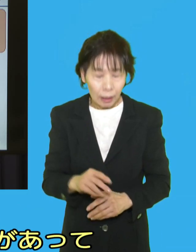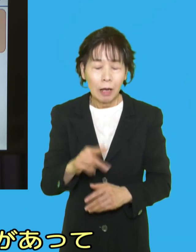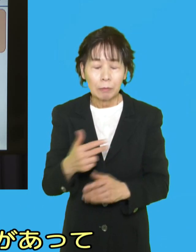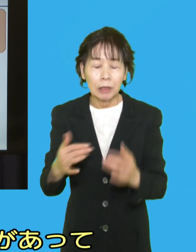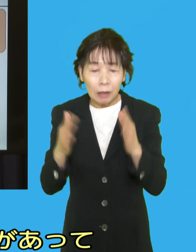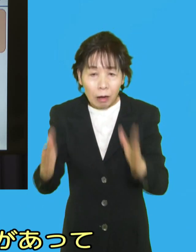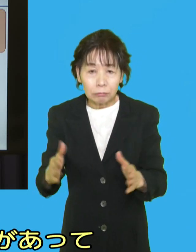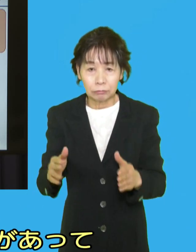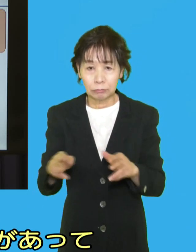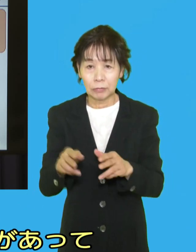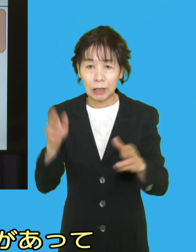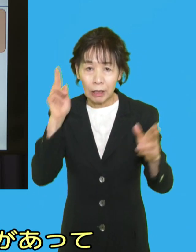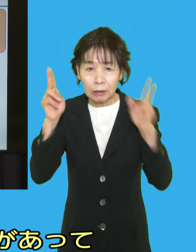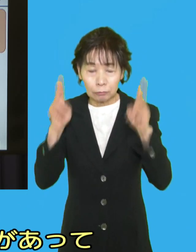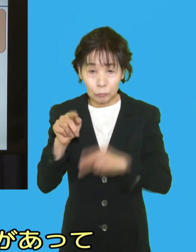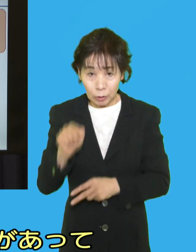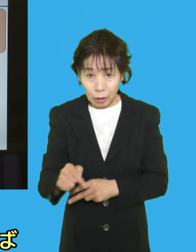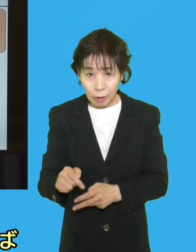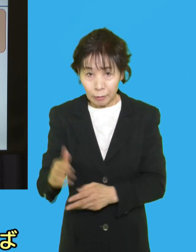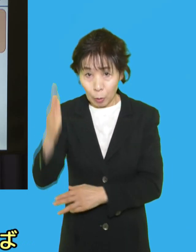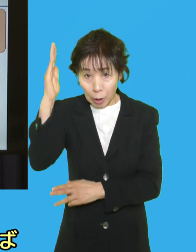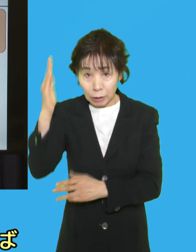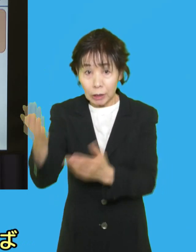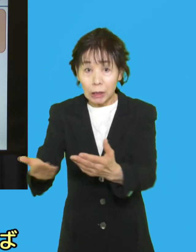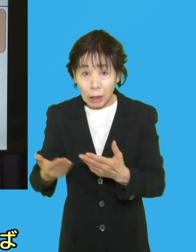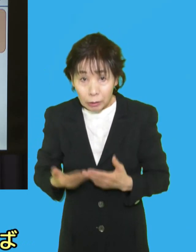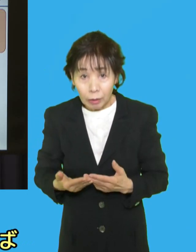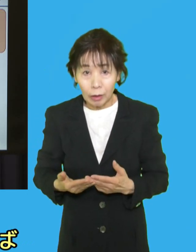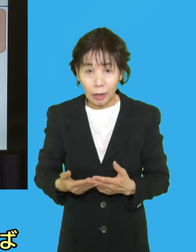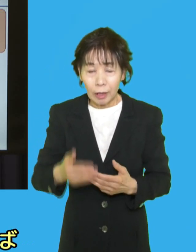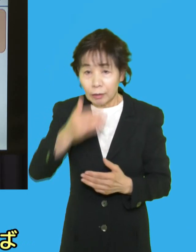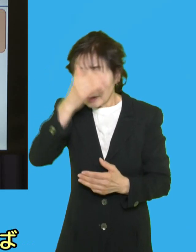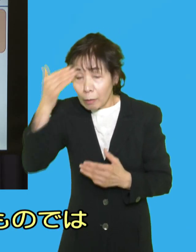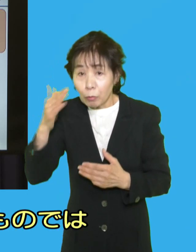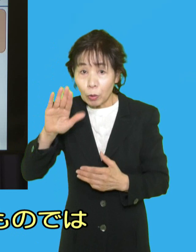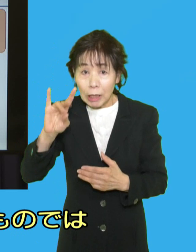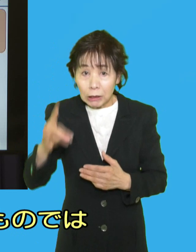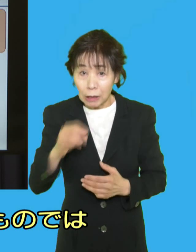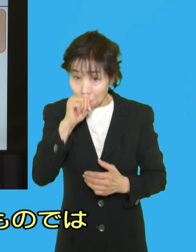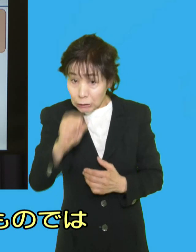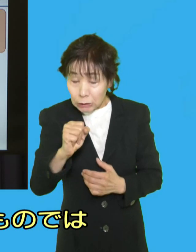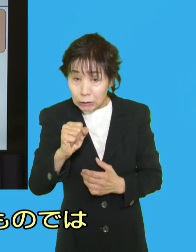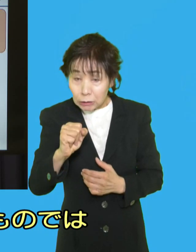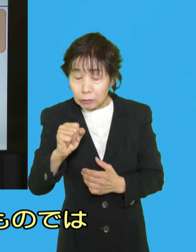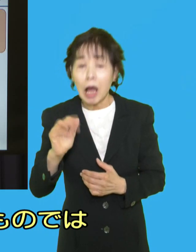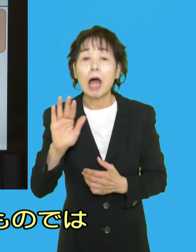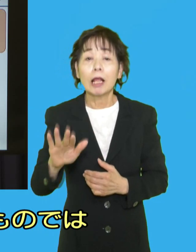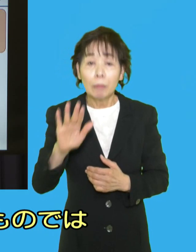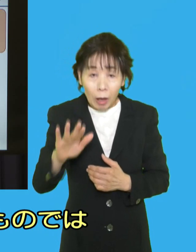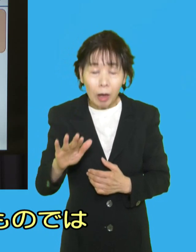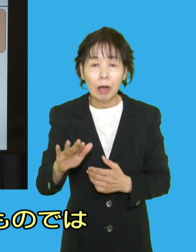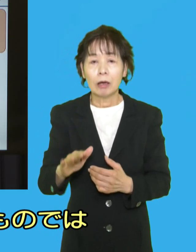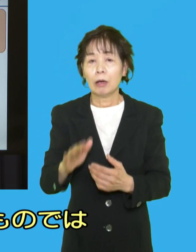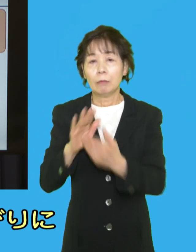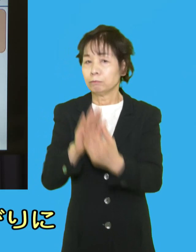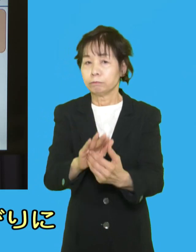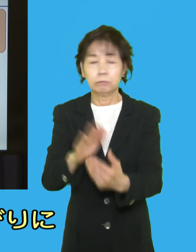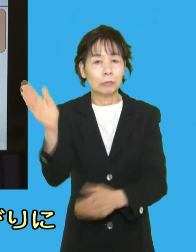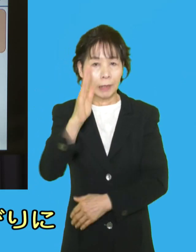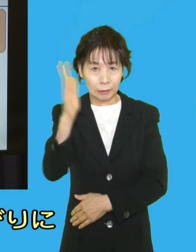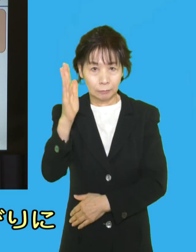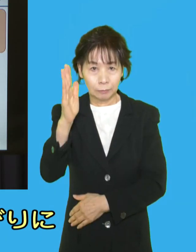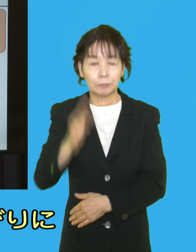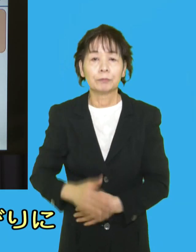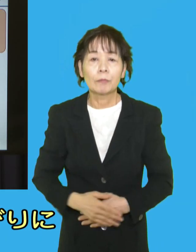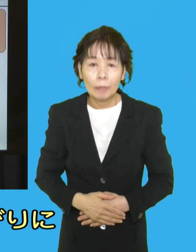ただくところがあって、提案していただくところがあって、その展望デッキがいいということであれば、それはもちろん妨げるものではありませんので、そ